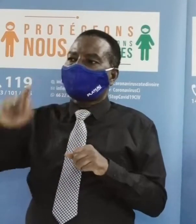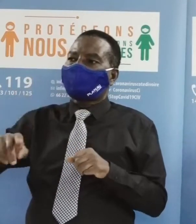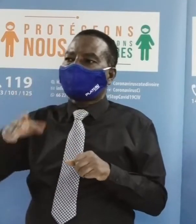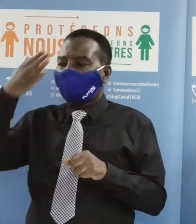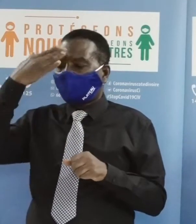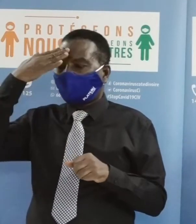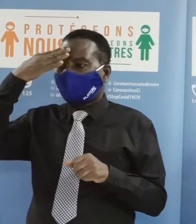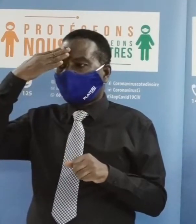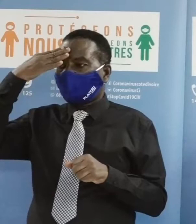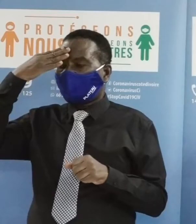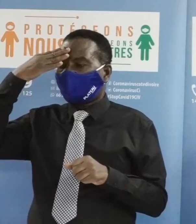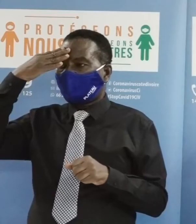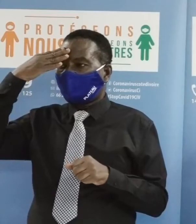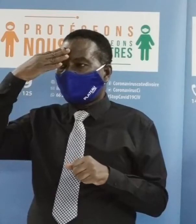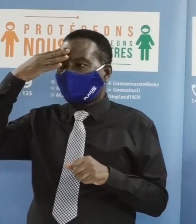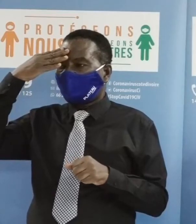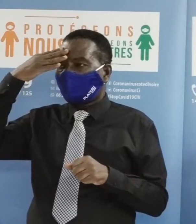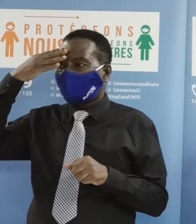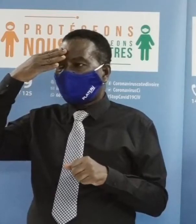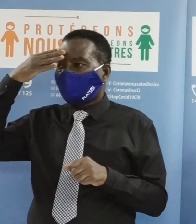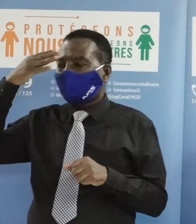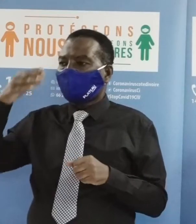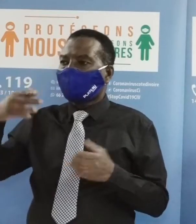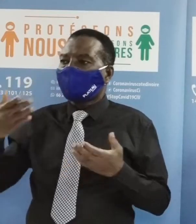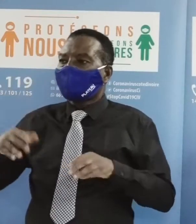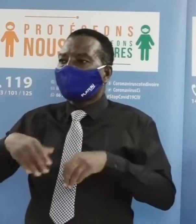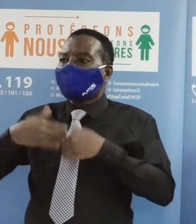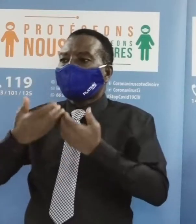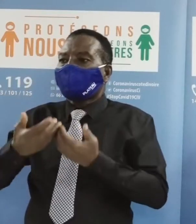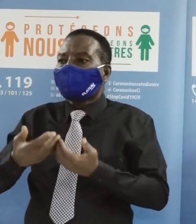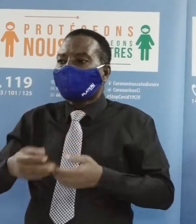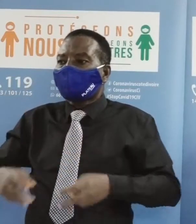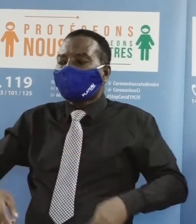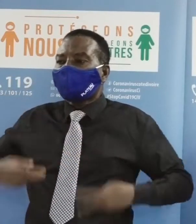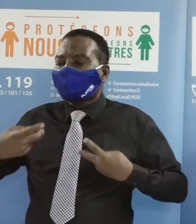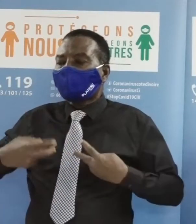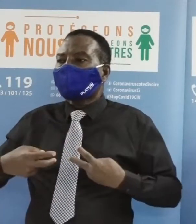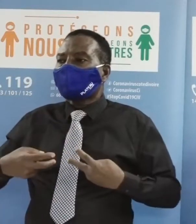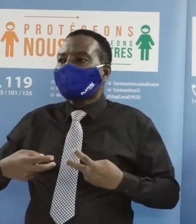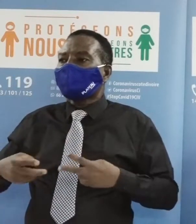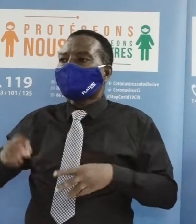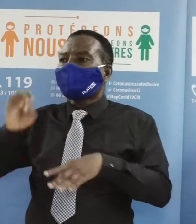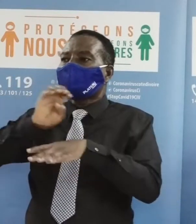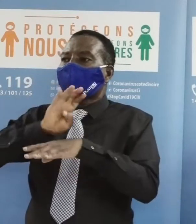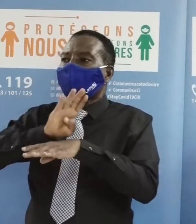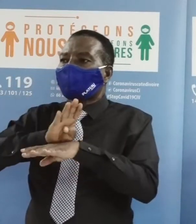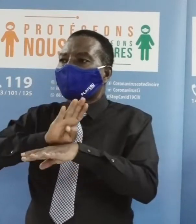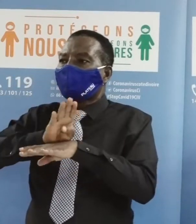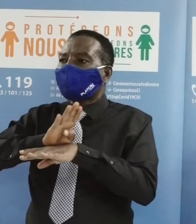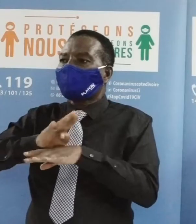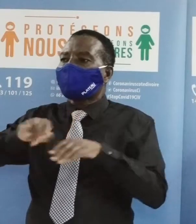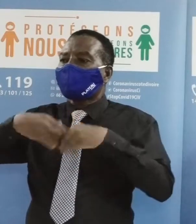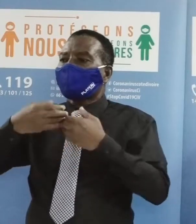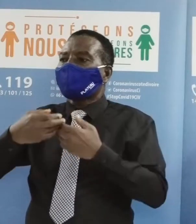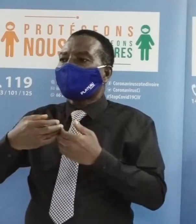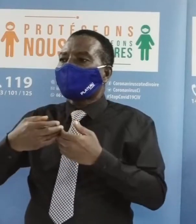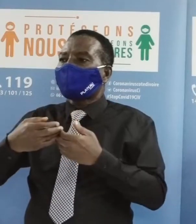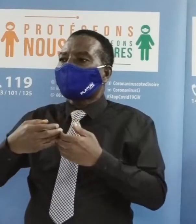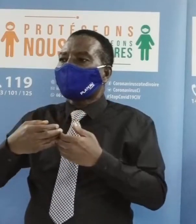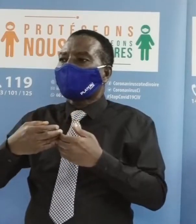savoir l'état d'esprit de vos populations dell annonce des premiers cas dans votre site et